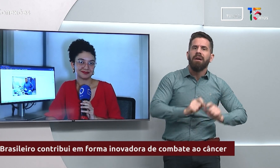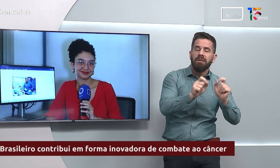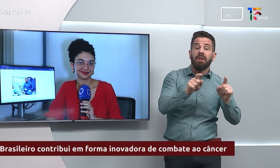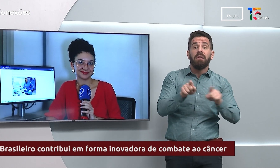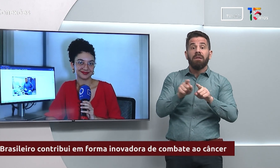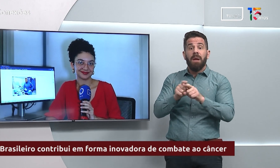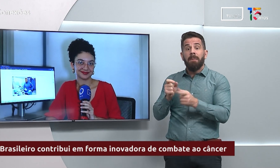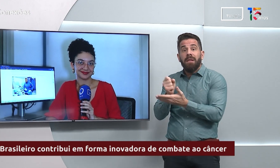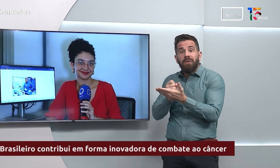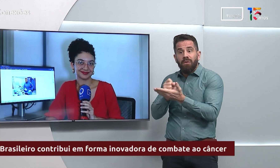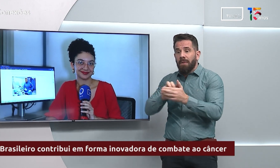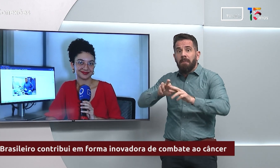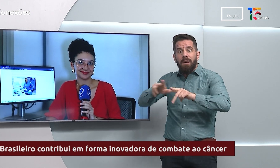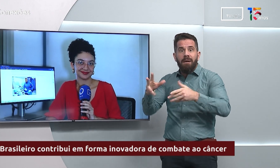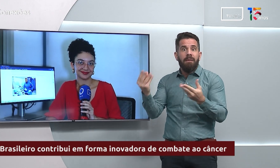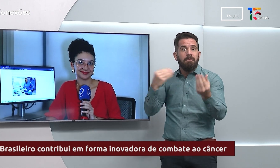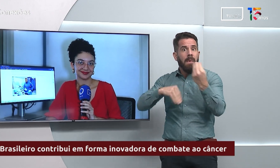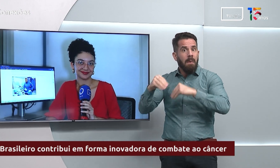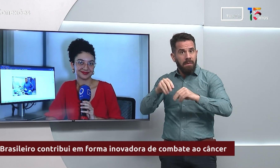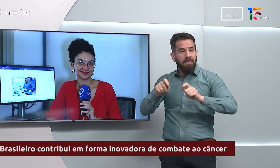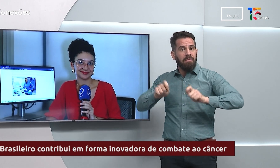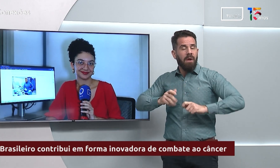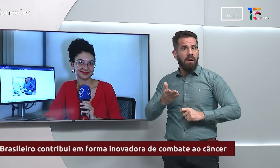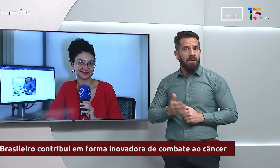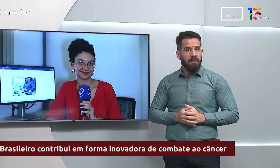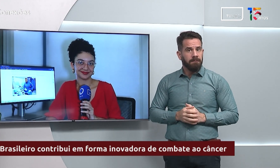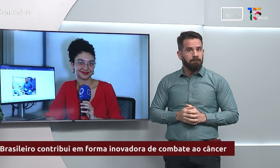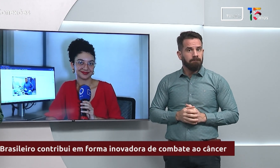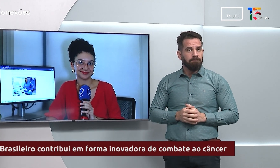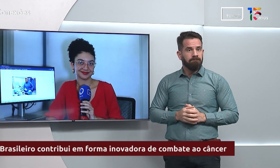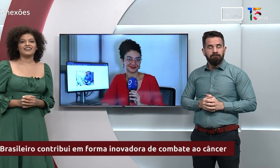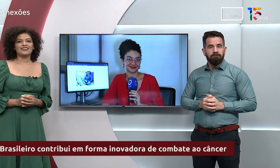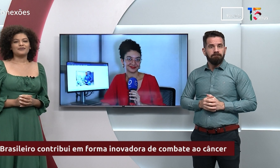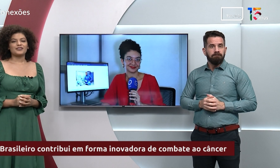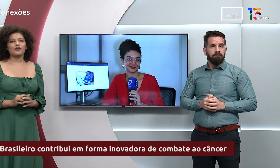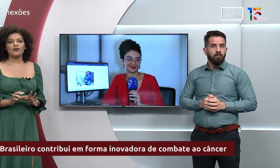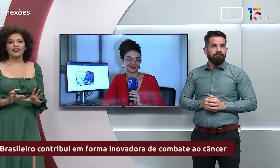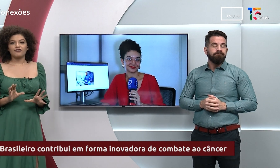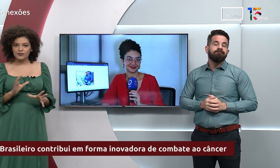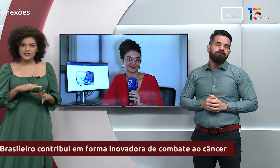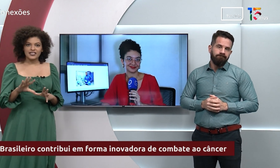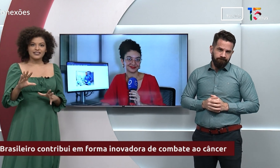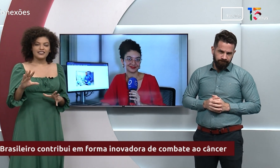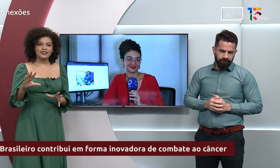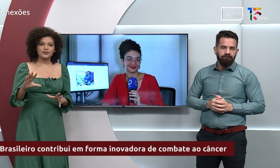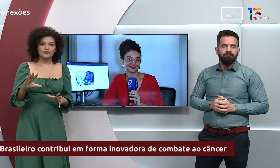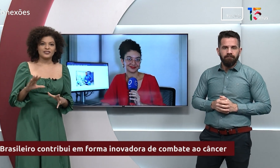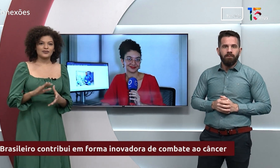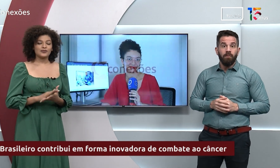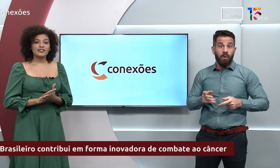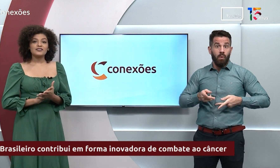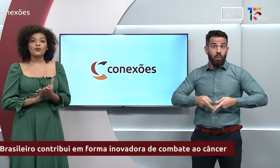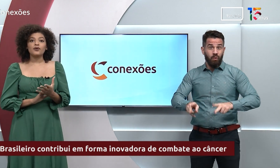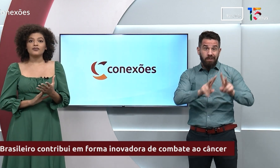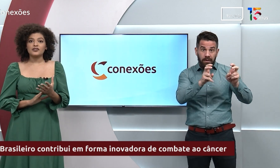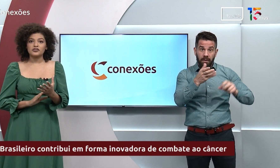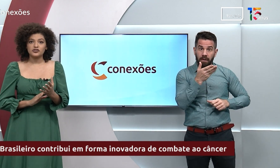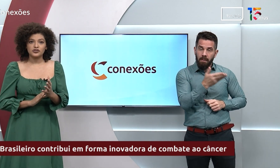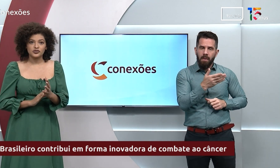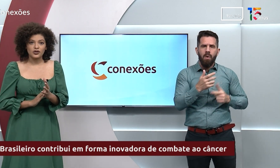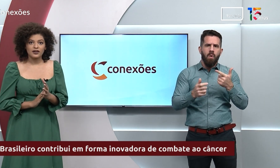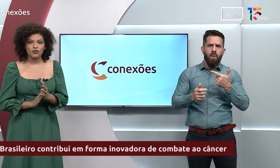que a pesquisa chegar à fase final de testes. Os primeiros testes serão aplicados em tumores de intestino,